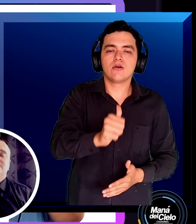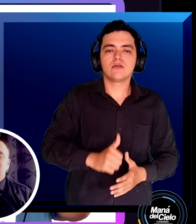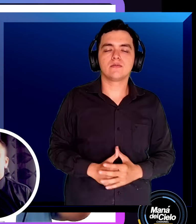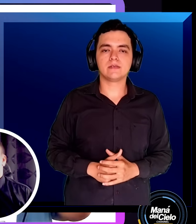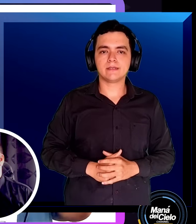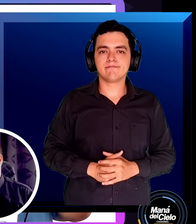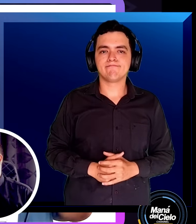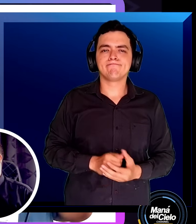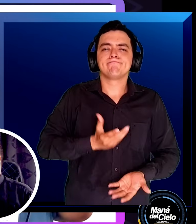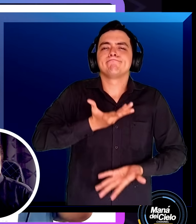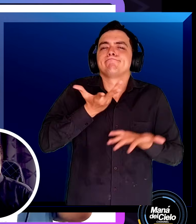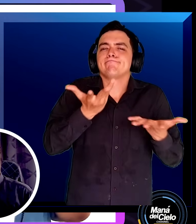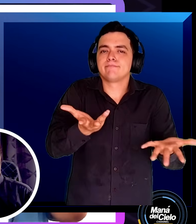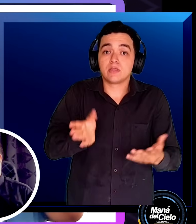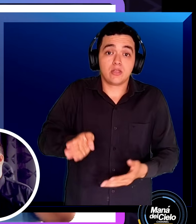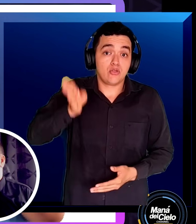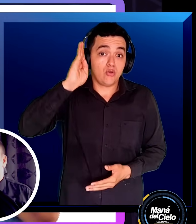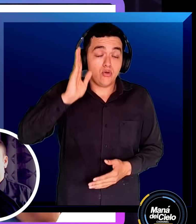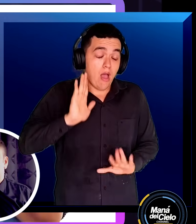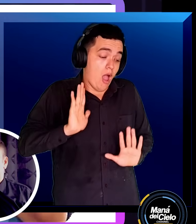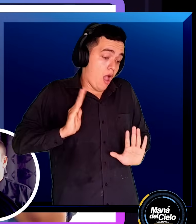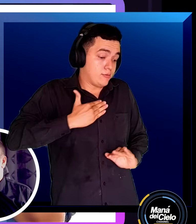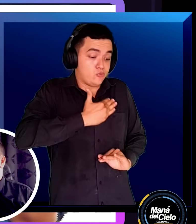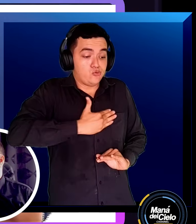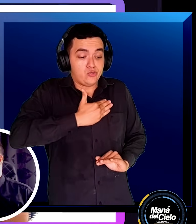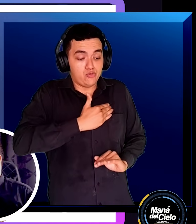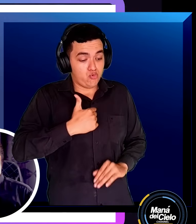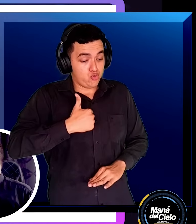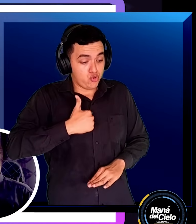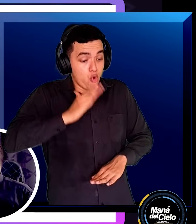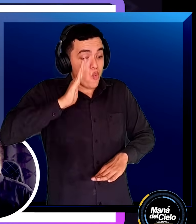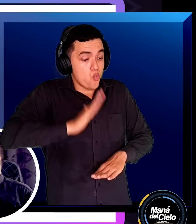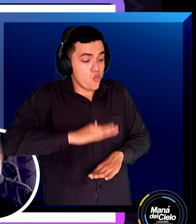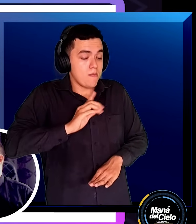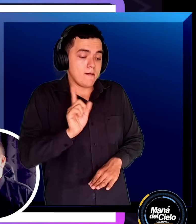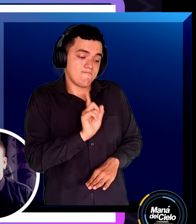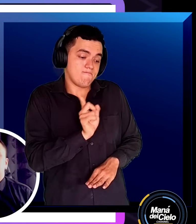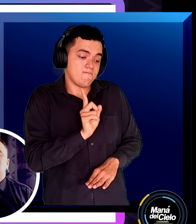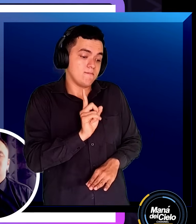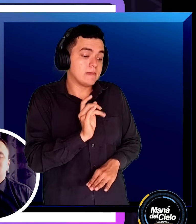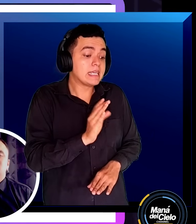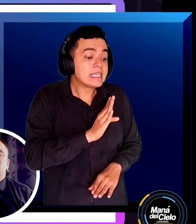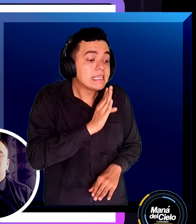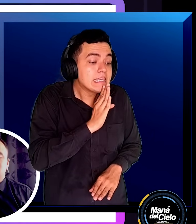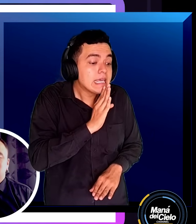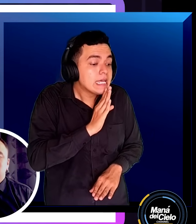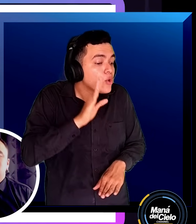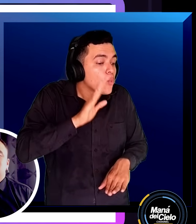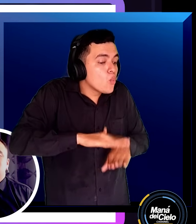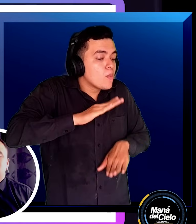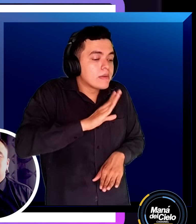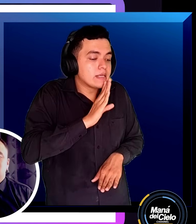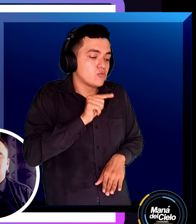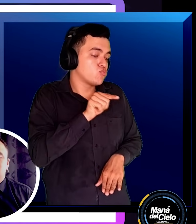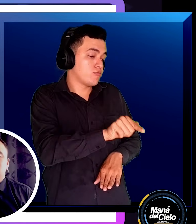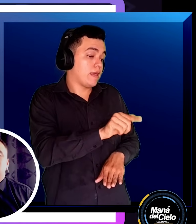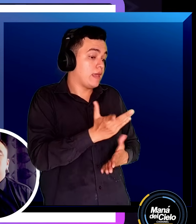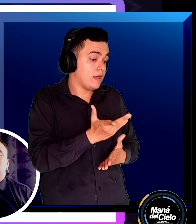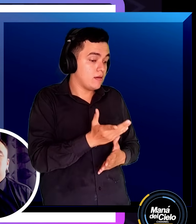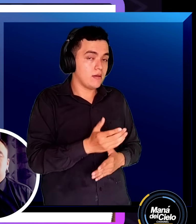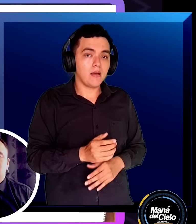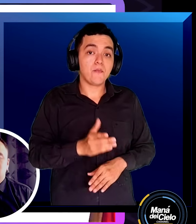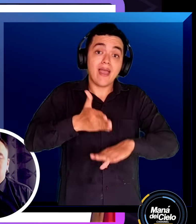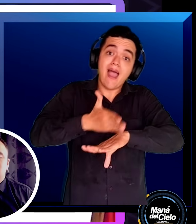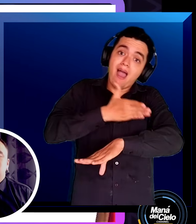me voy a volver como dice tu palabra, que si no fuéramos como niños, no heredaremos el reino tuyo. De manera pues, Señor, hermano, y se vuelve uno